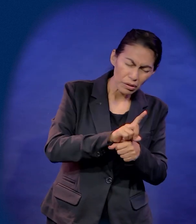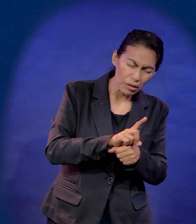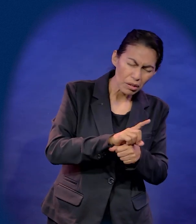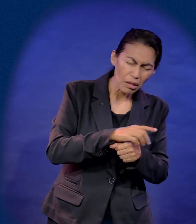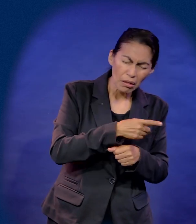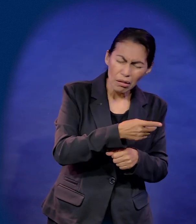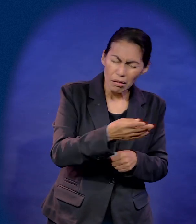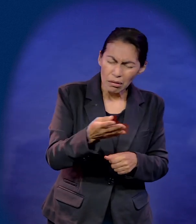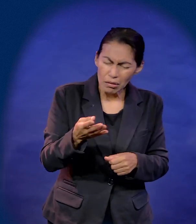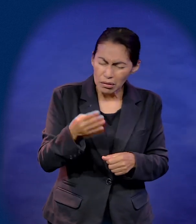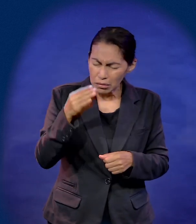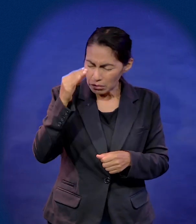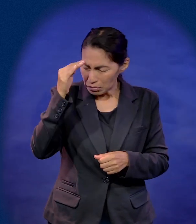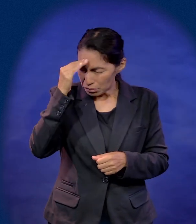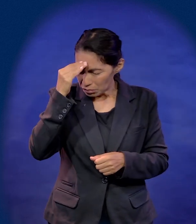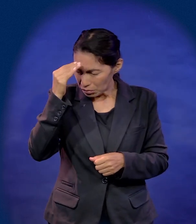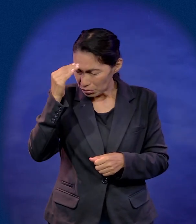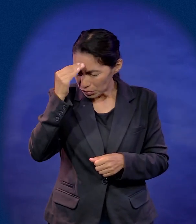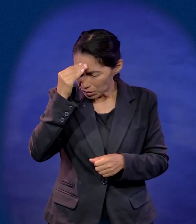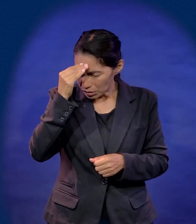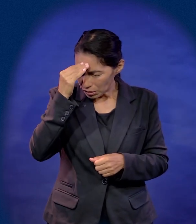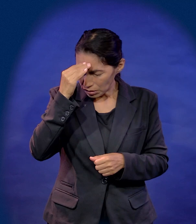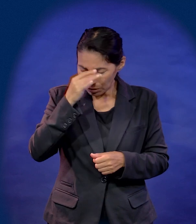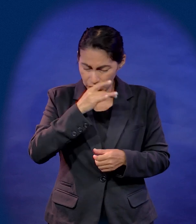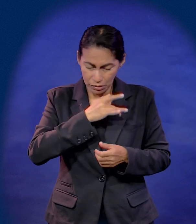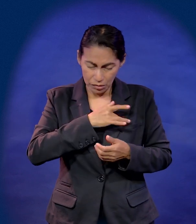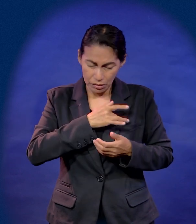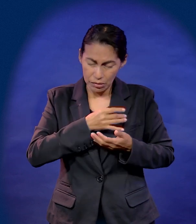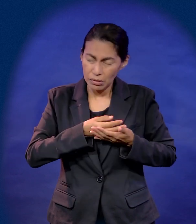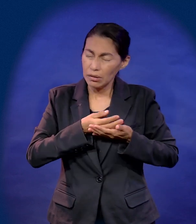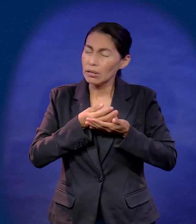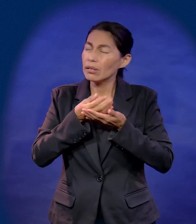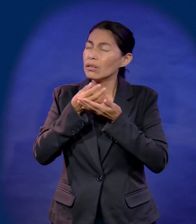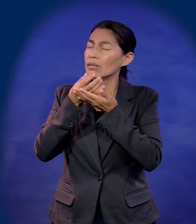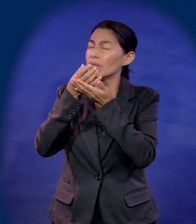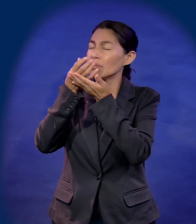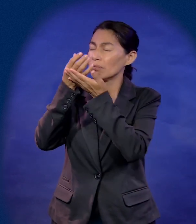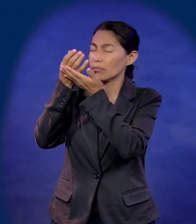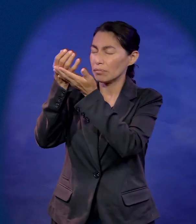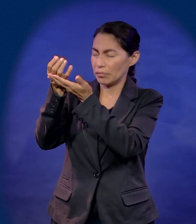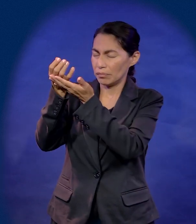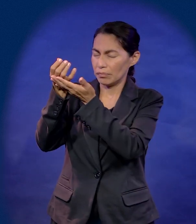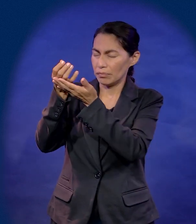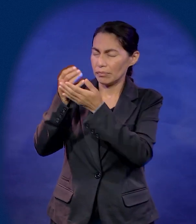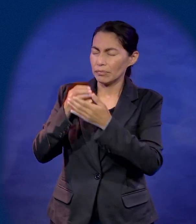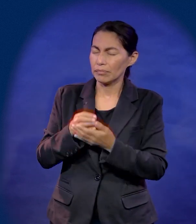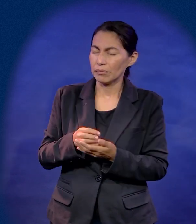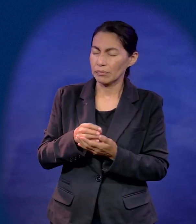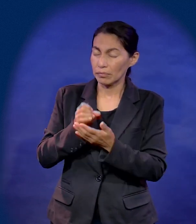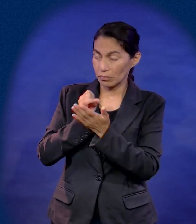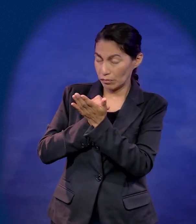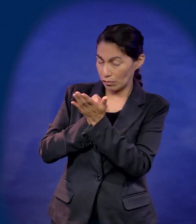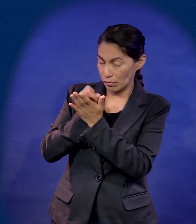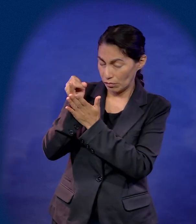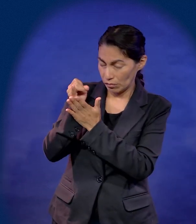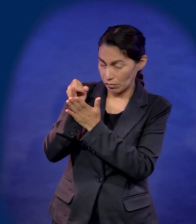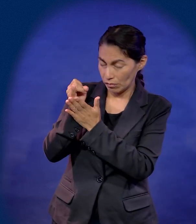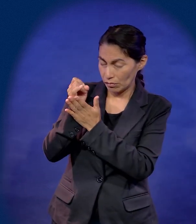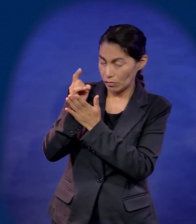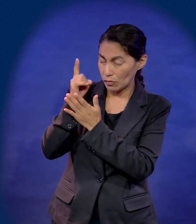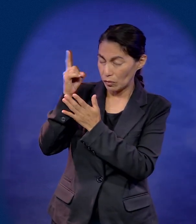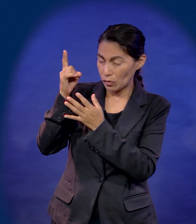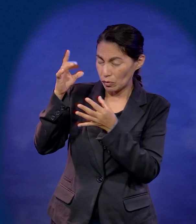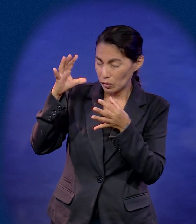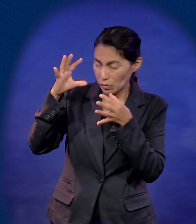Santo trabaje en ellos. Que este día en sus clases piensen seriamente en entregarte el corazón quienes lo necesitan.